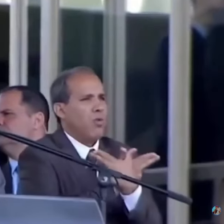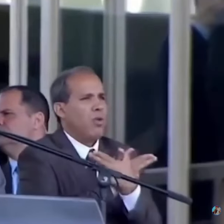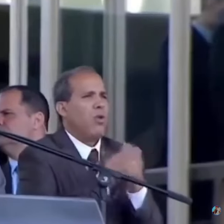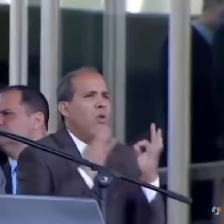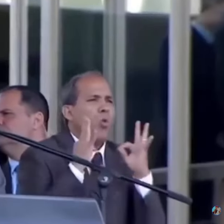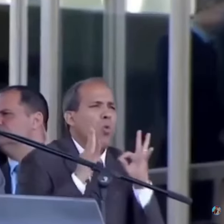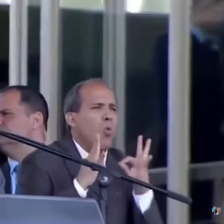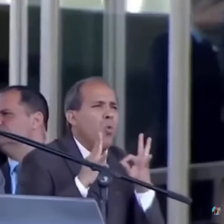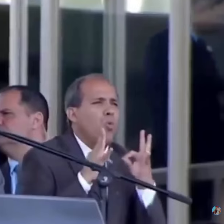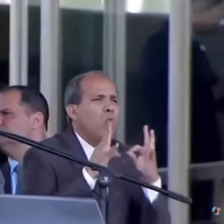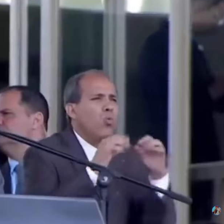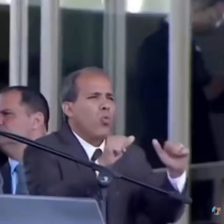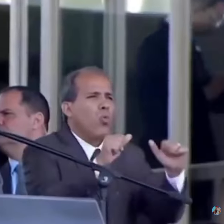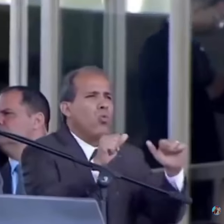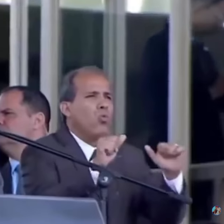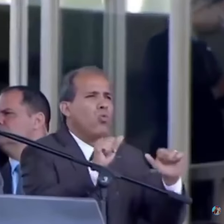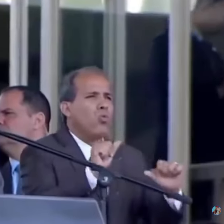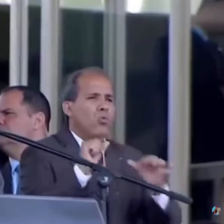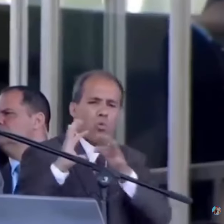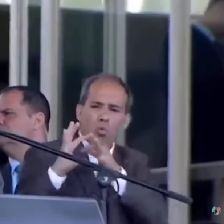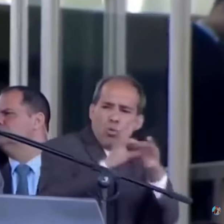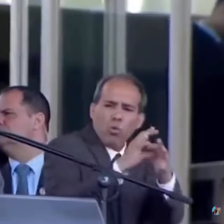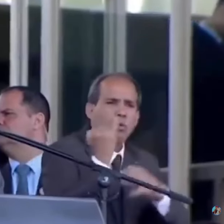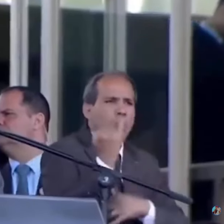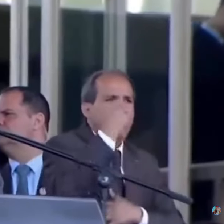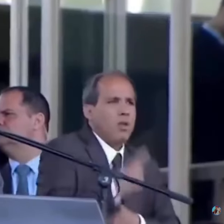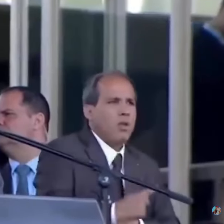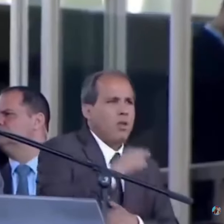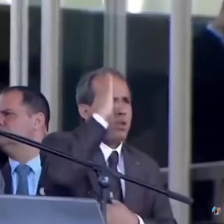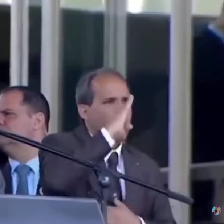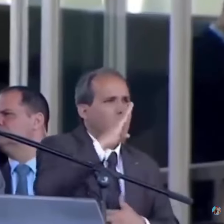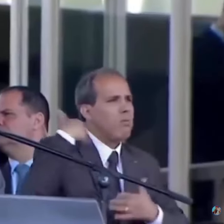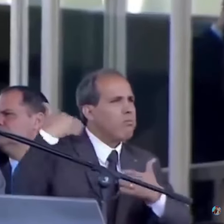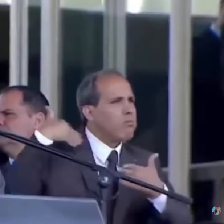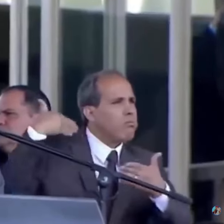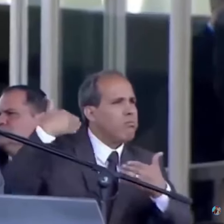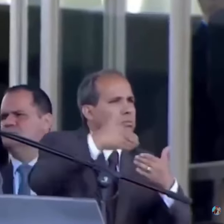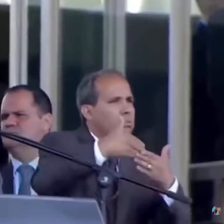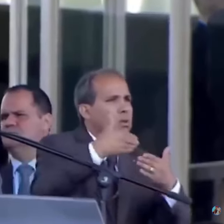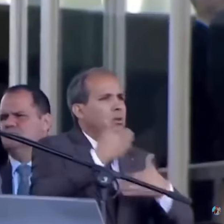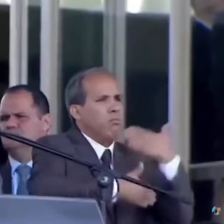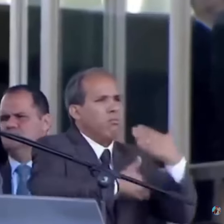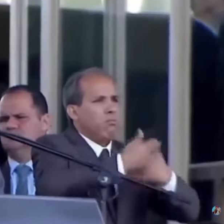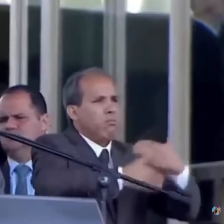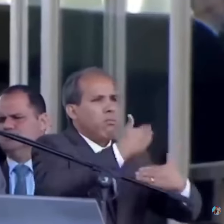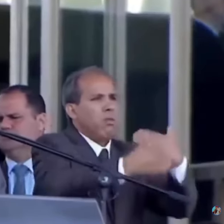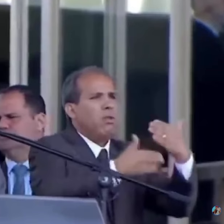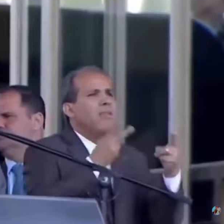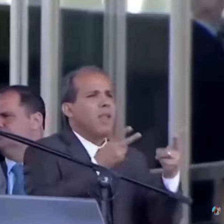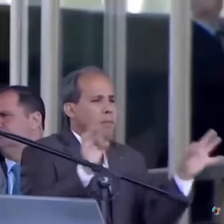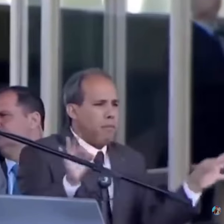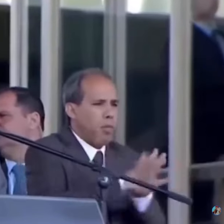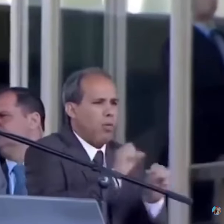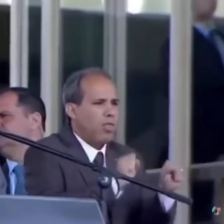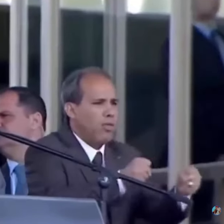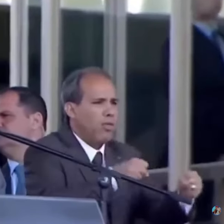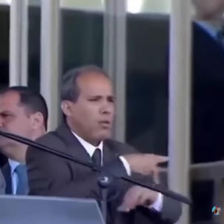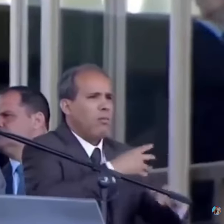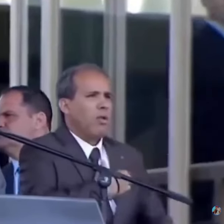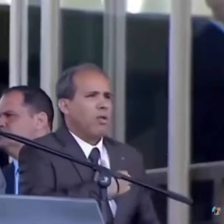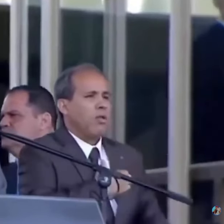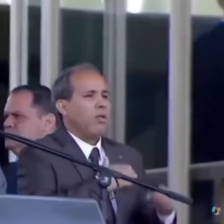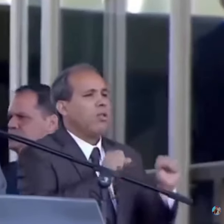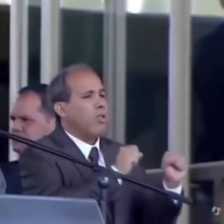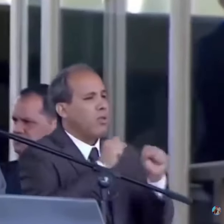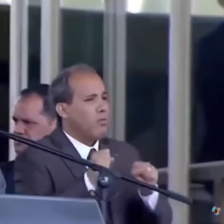todos os importantes episódios da vida nacional, sempre prontos para a defesa da pátria, dos poderes